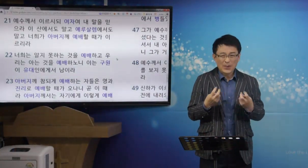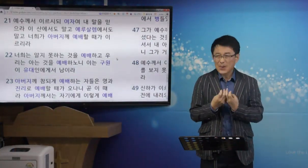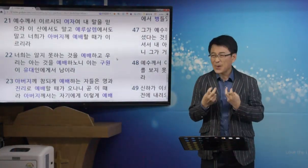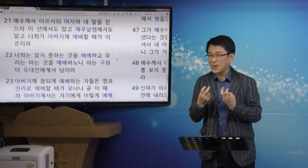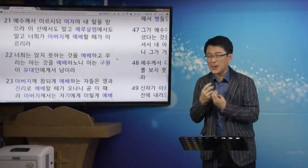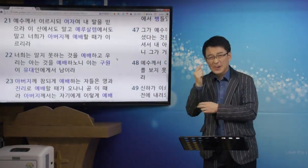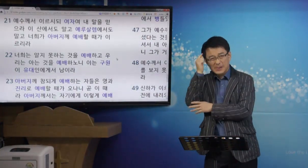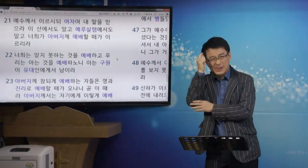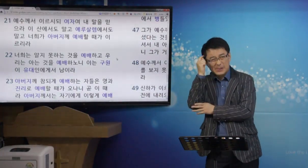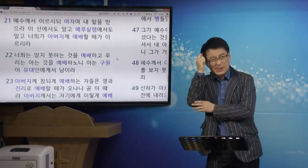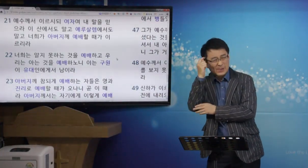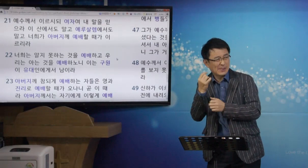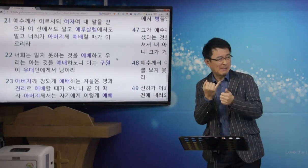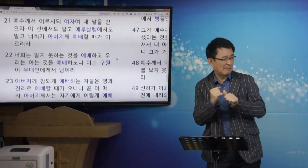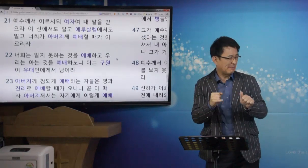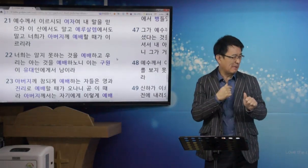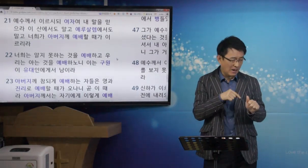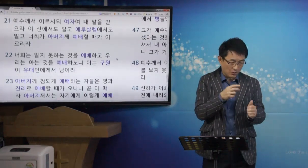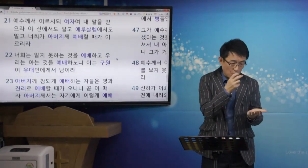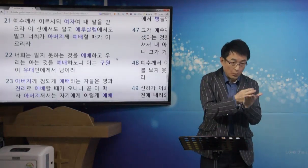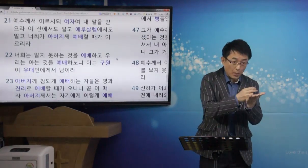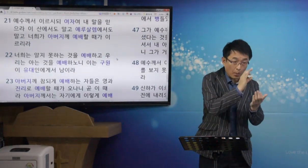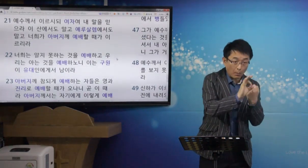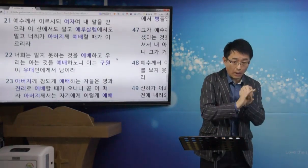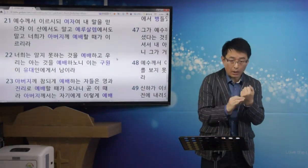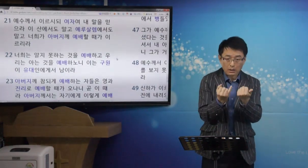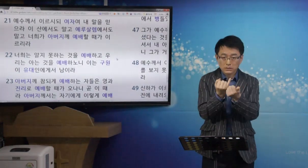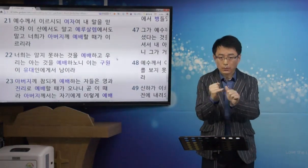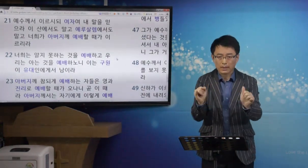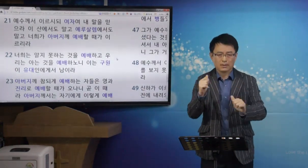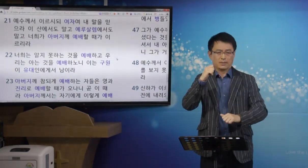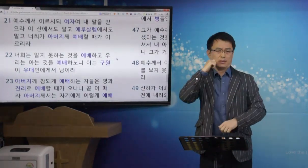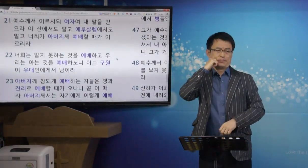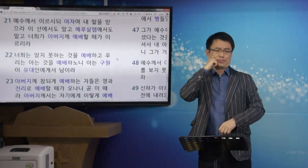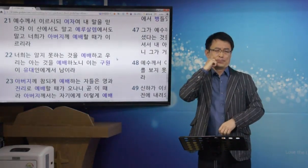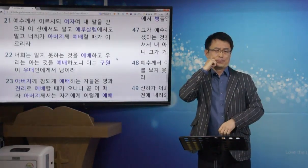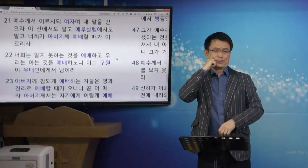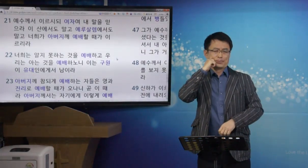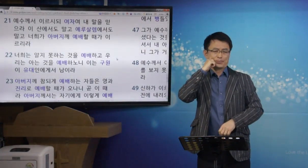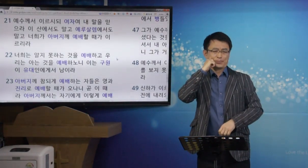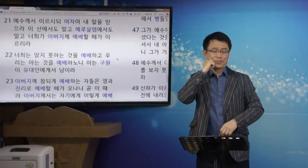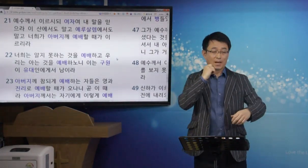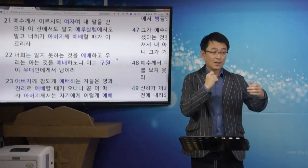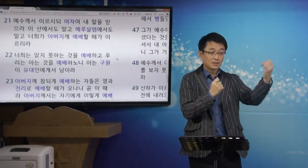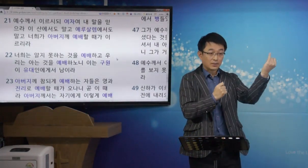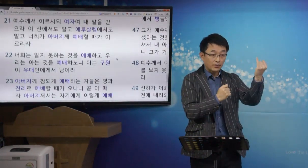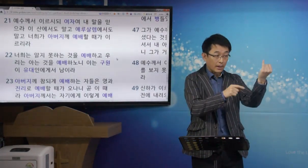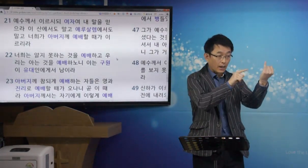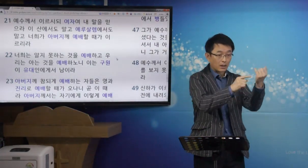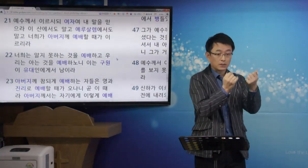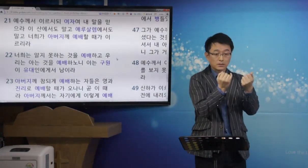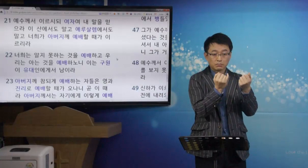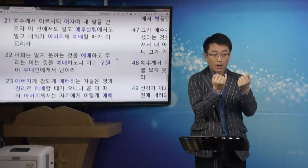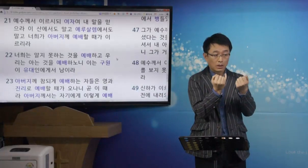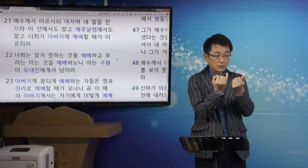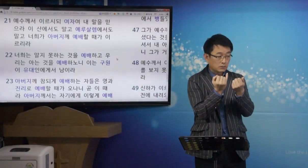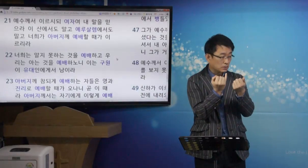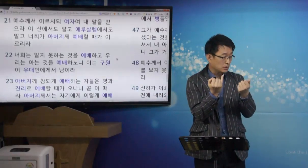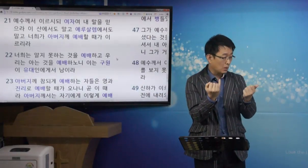이혼하고 싶을 때 어떻게 하는가? 그들이 꾀를 내고 율법을 보면 이혼하지 말라 써 있습니다. 여자에게